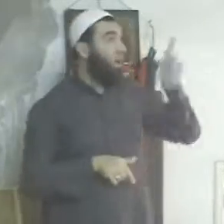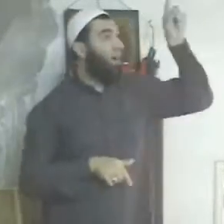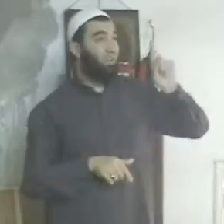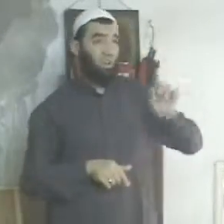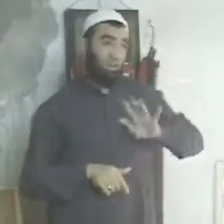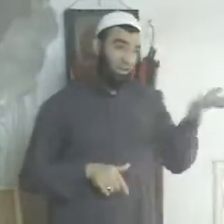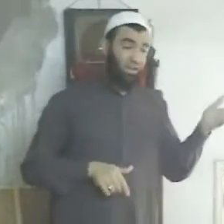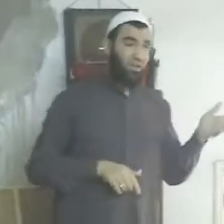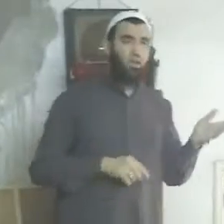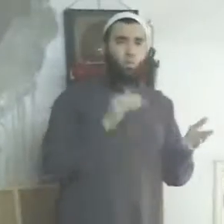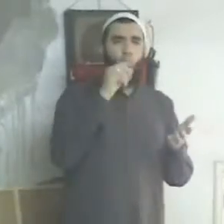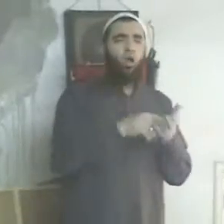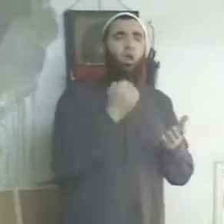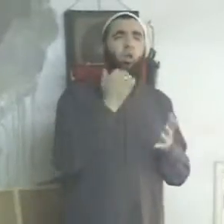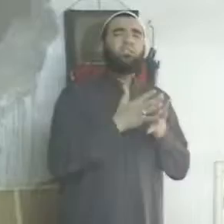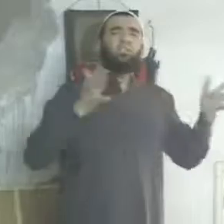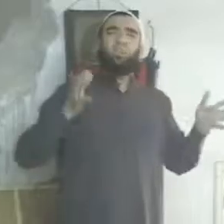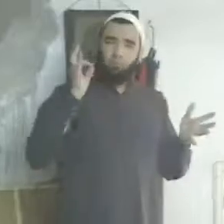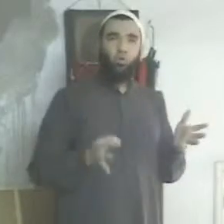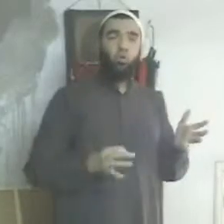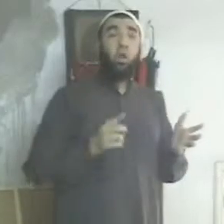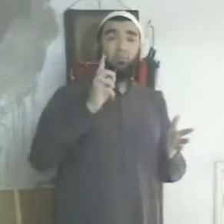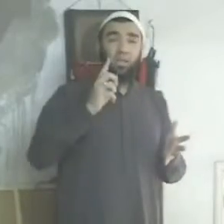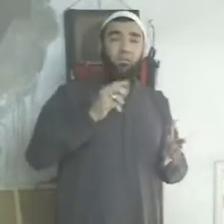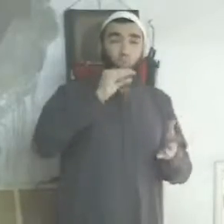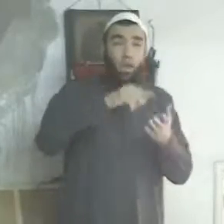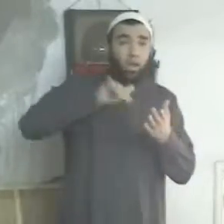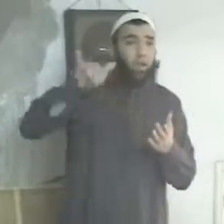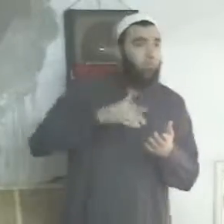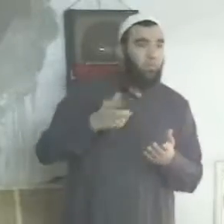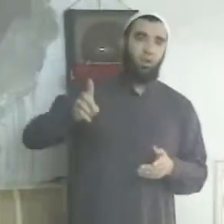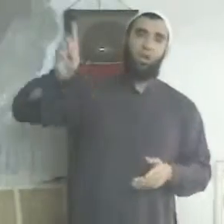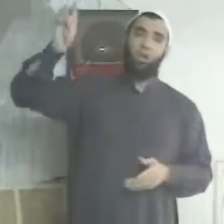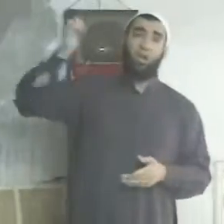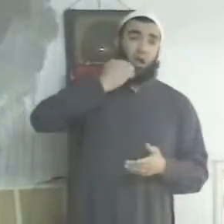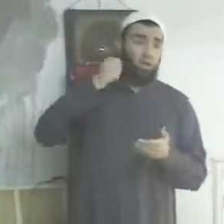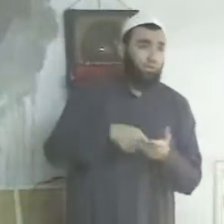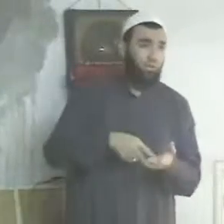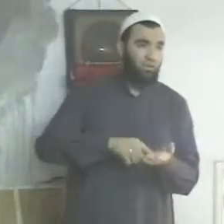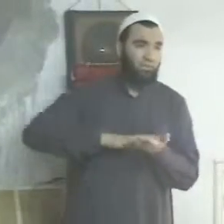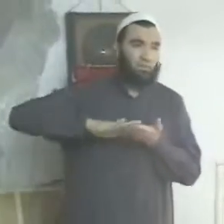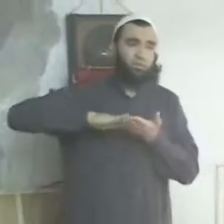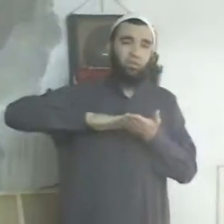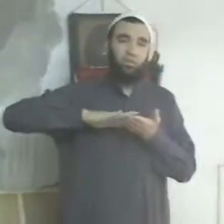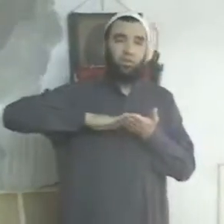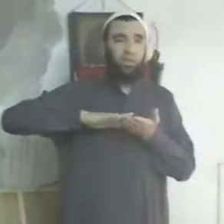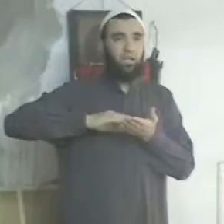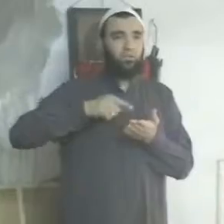يتحدى الدنيا بأسرها إلى أن يرث الله الأرض ومن عليها، فلن يستطيع